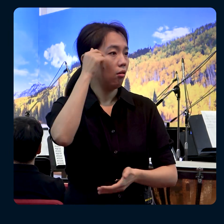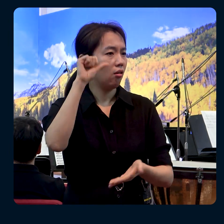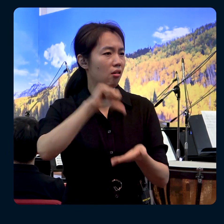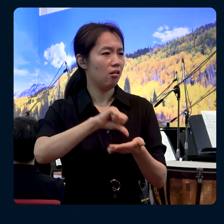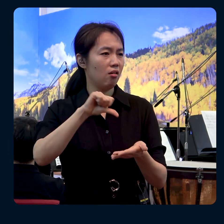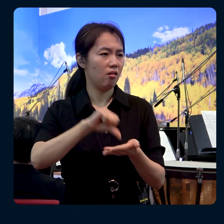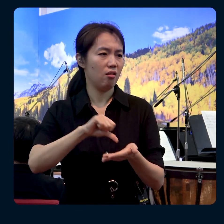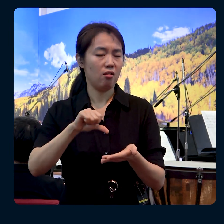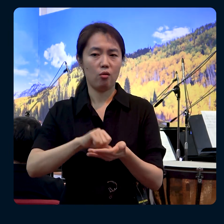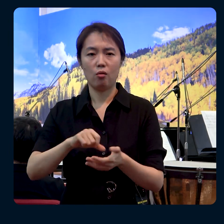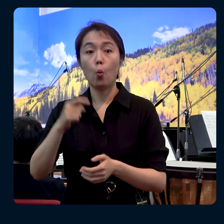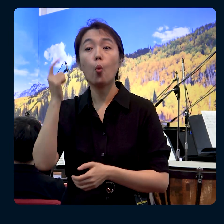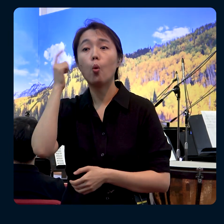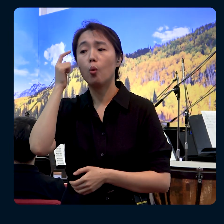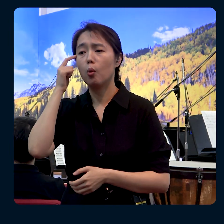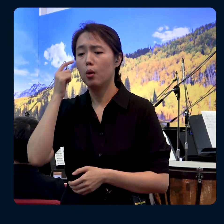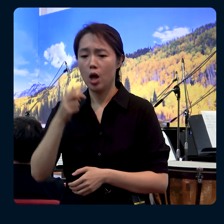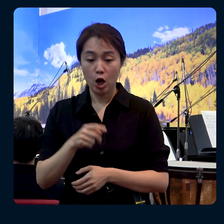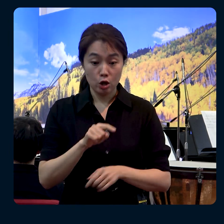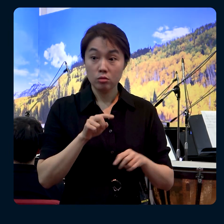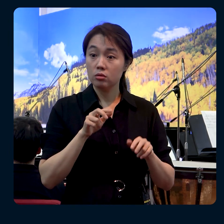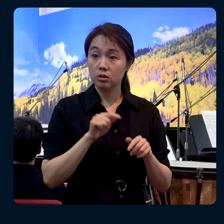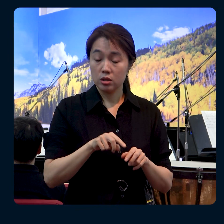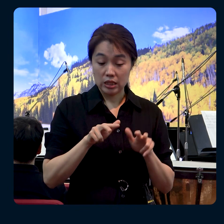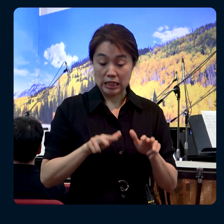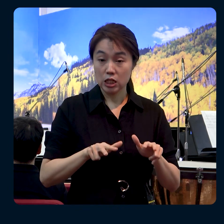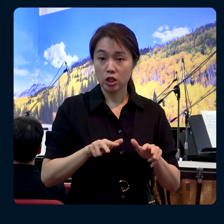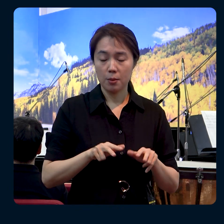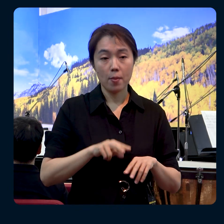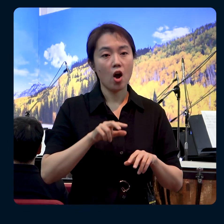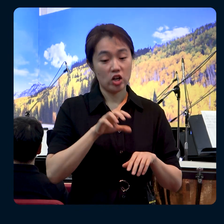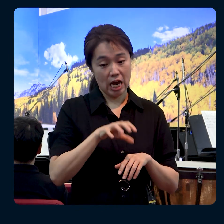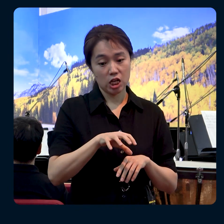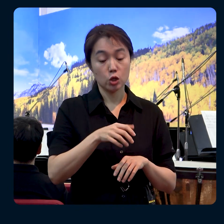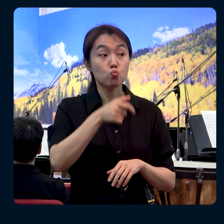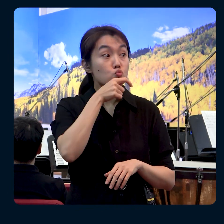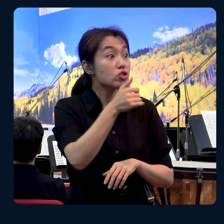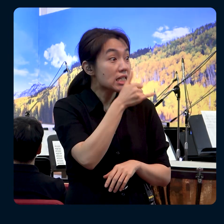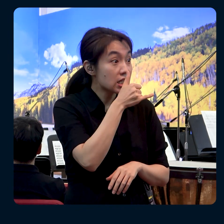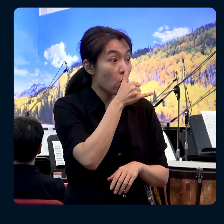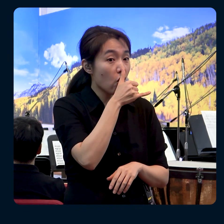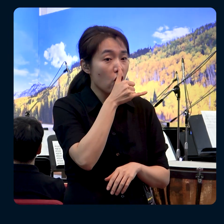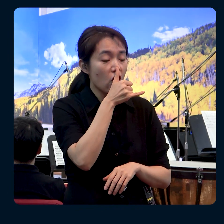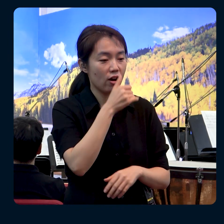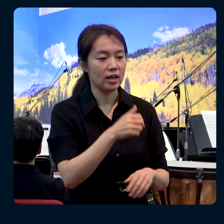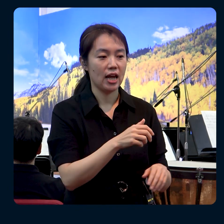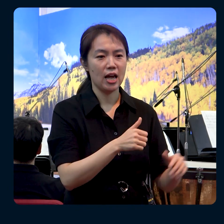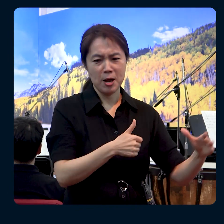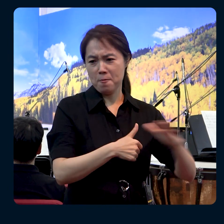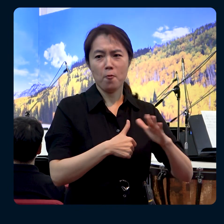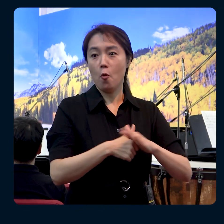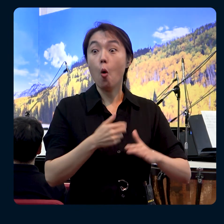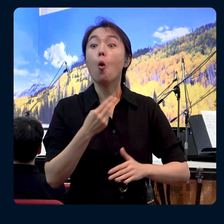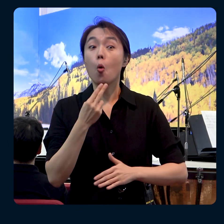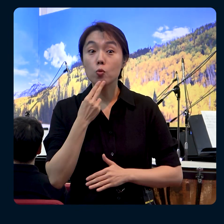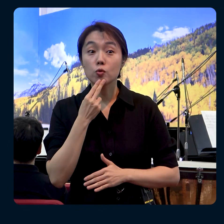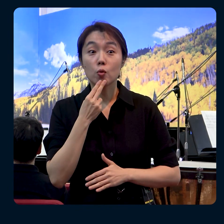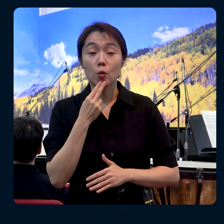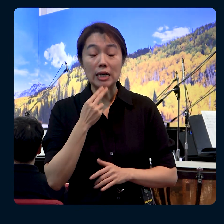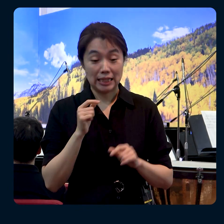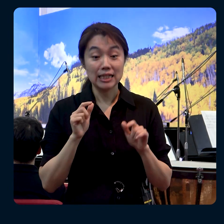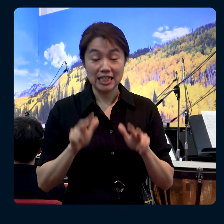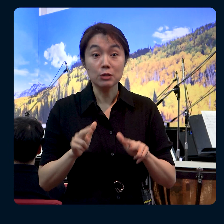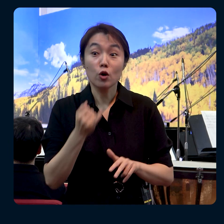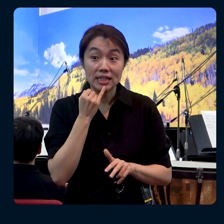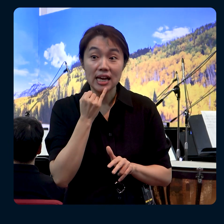그러니까 그나마 물이 좀 나오고 그나마 좀 있을 수 있는, 당장은 위험성은 없는 그런 그 사람들이 괴롭히지